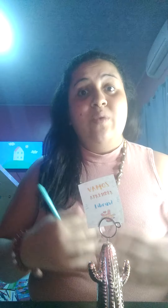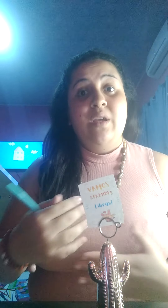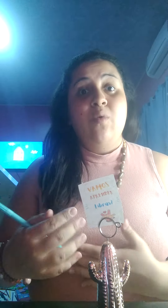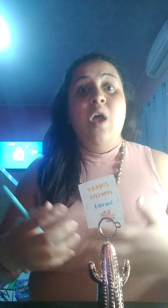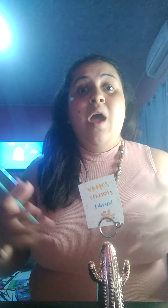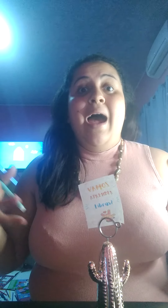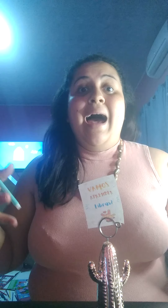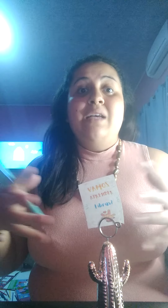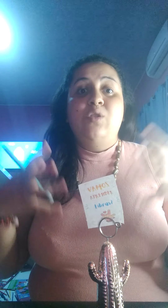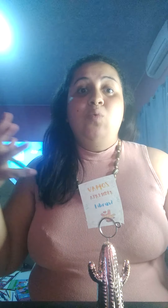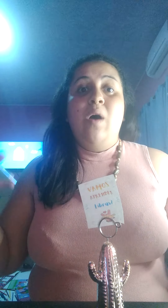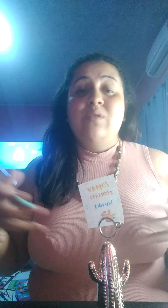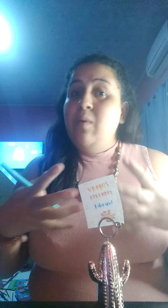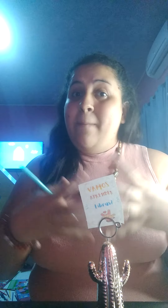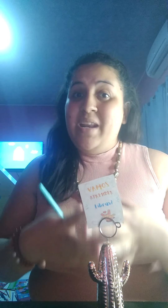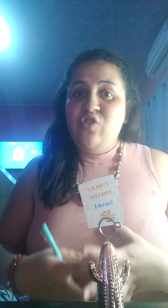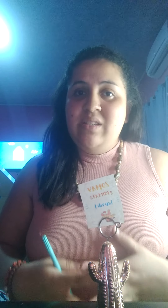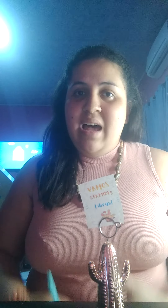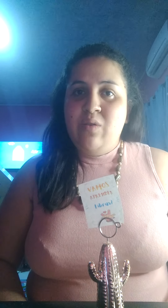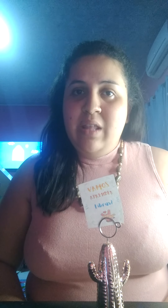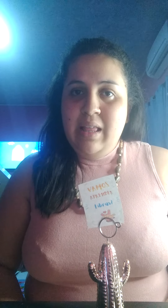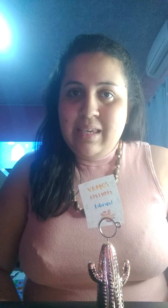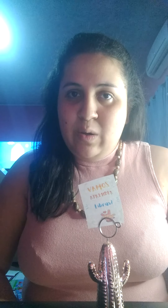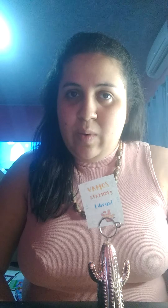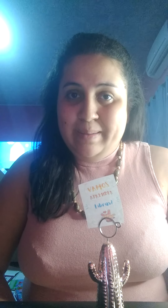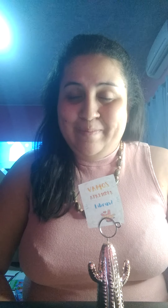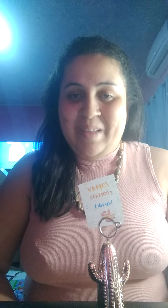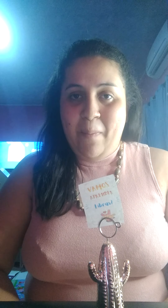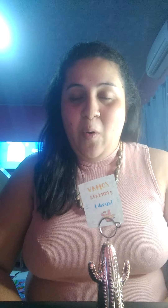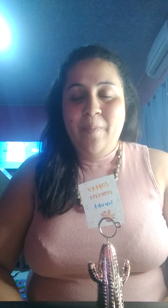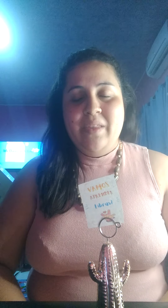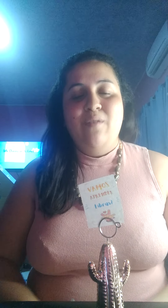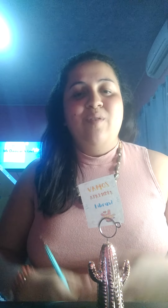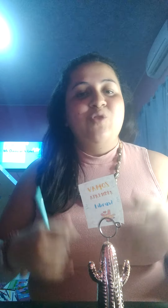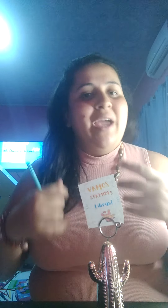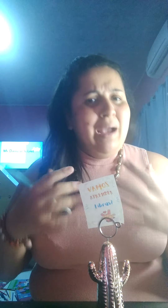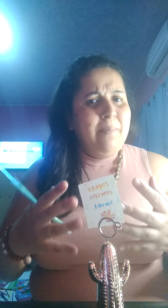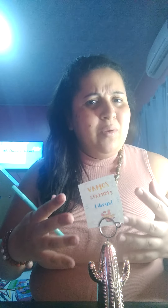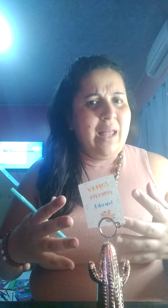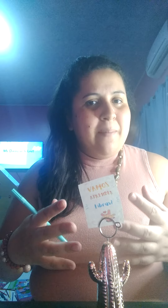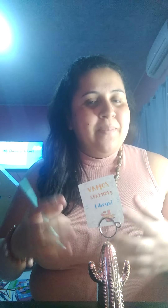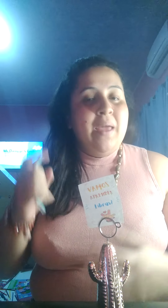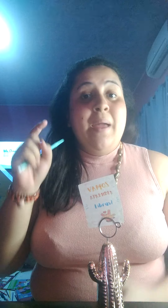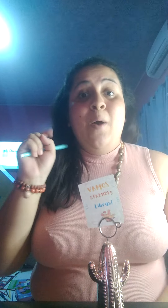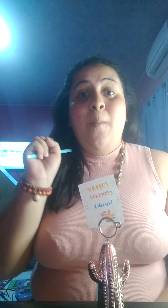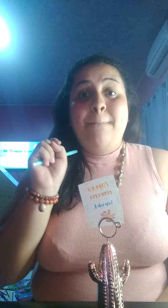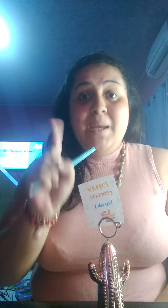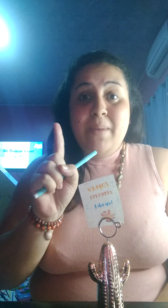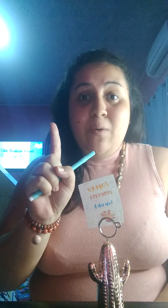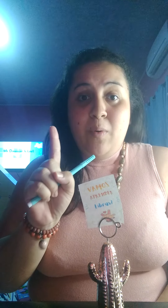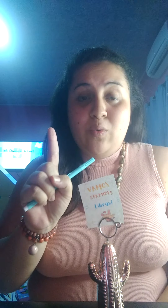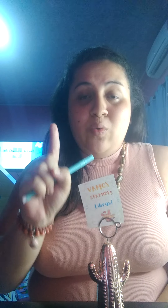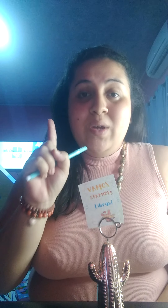construindo o seu aprendizado na língua, tá bom? Então vamos recapitular. Primeiro ponto, o